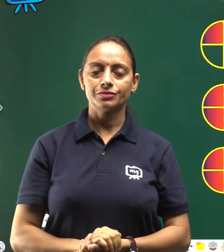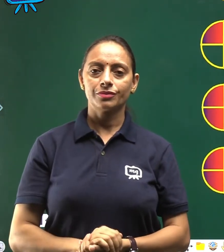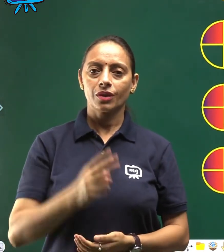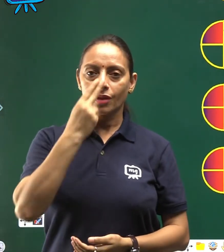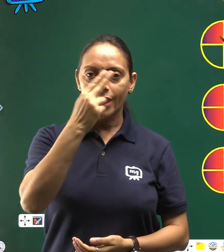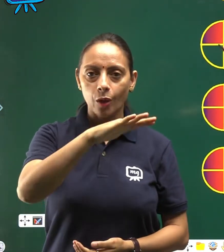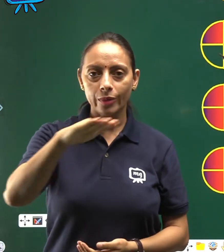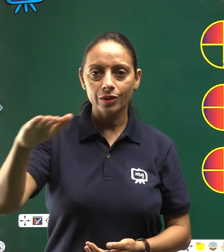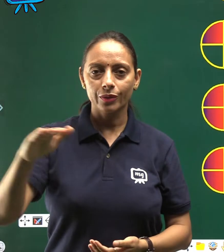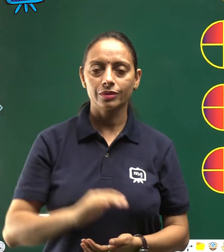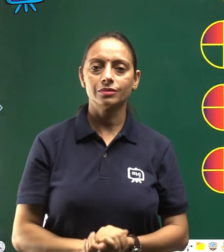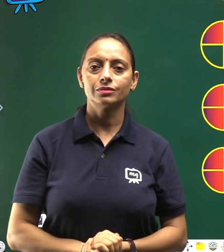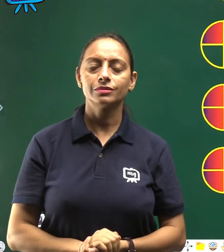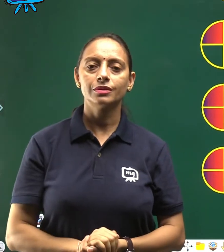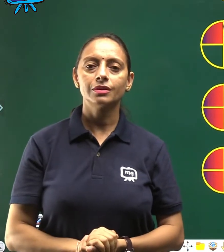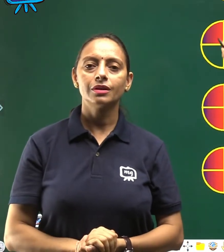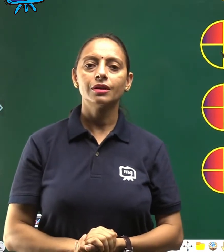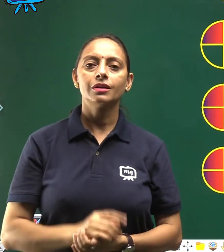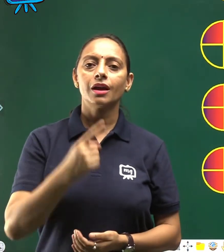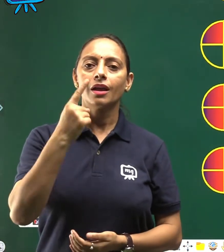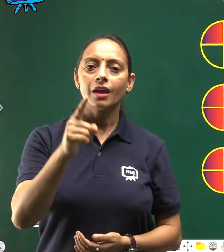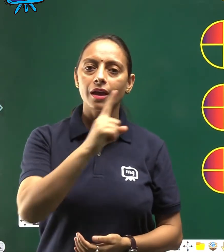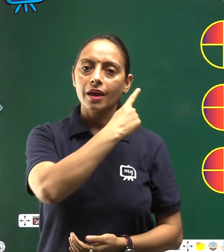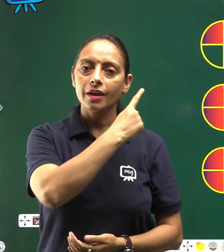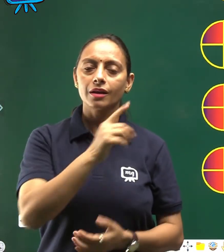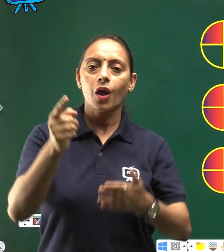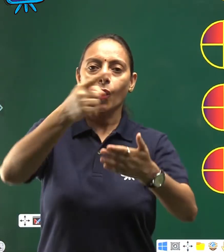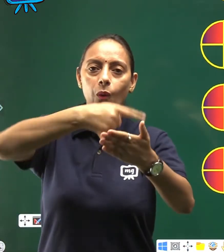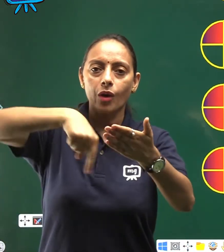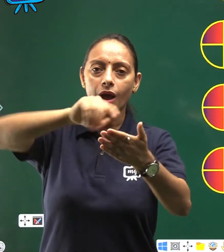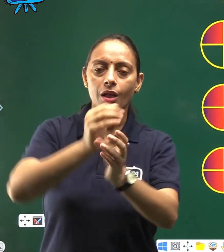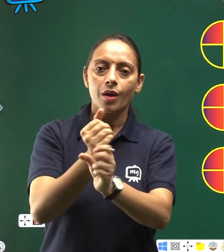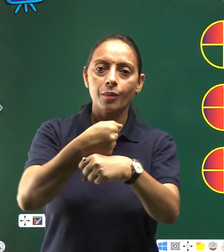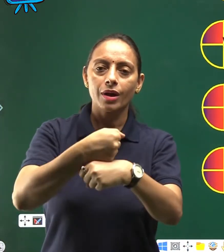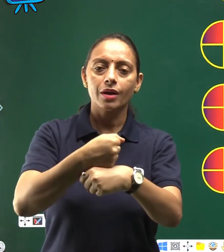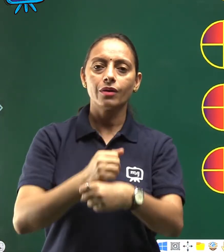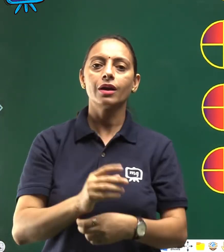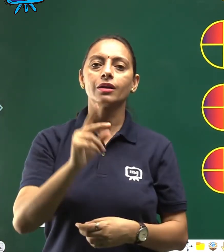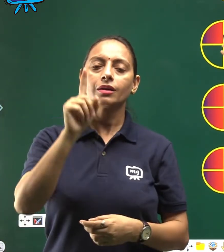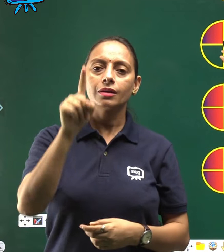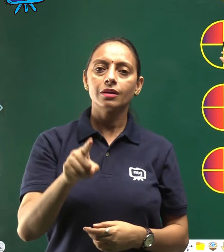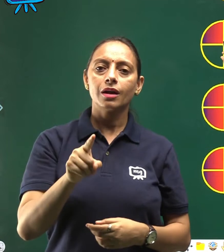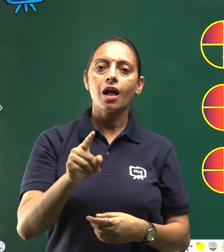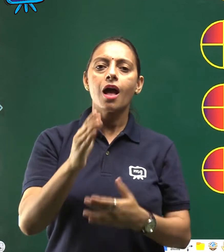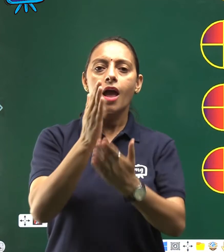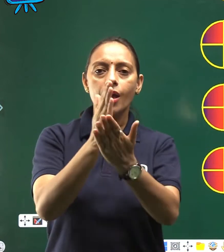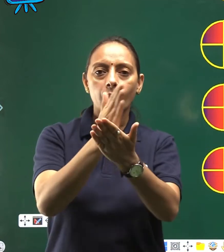देखो बच्चों, ये एक सर्किल बना हुआ है जिसमें एक कॉर्नर, एक